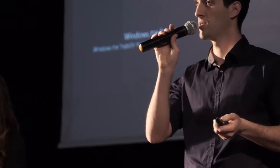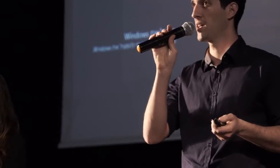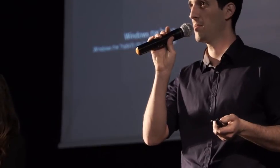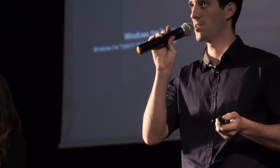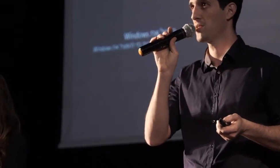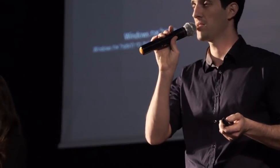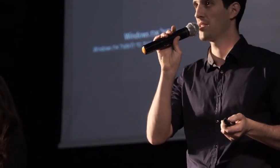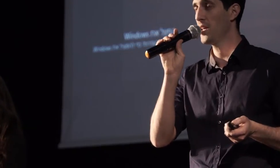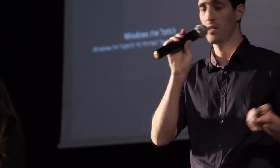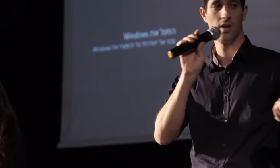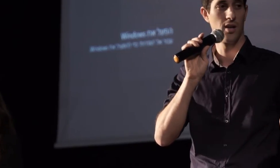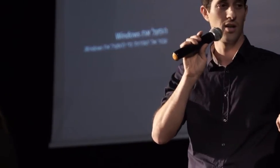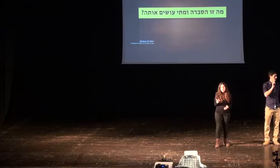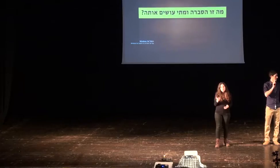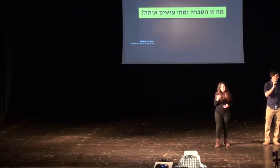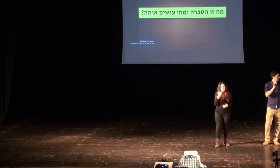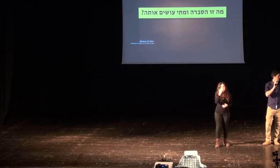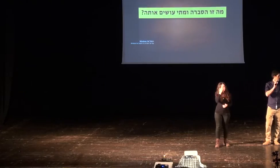מה שאנחנו צריכים לעשות זה...